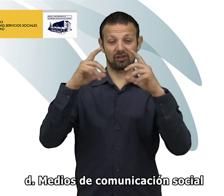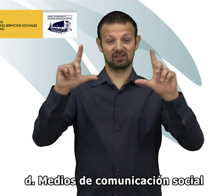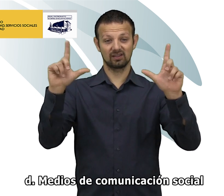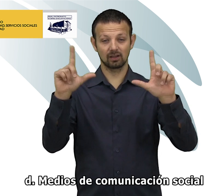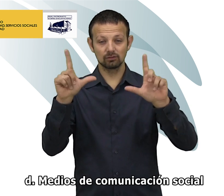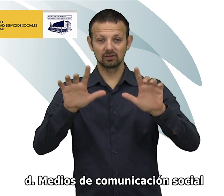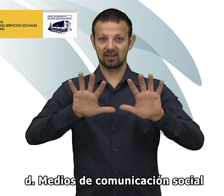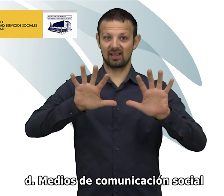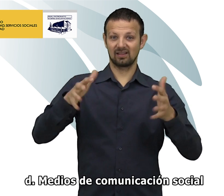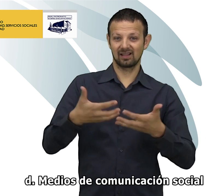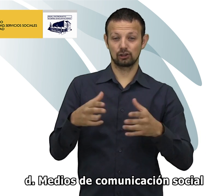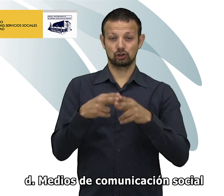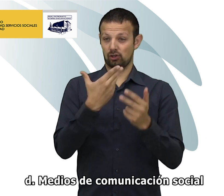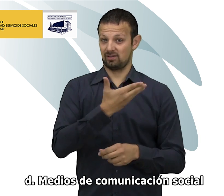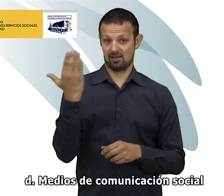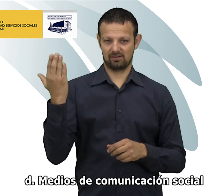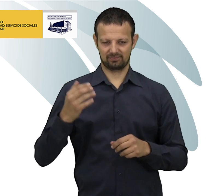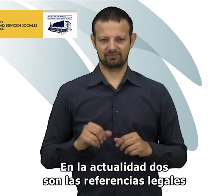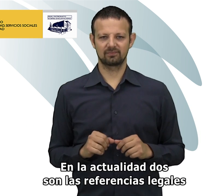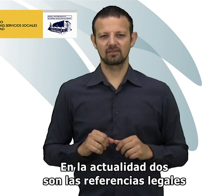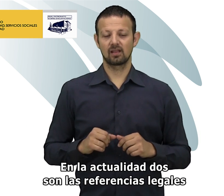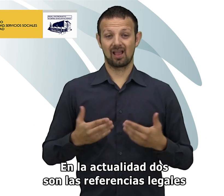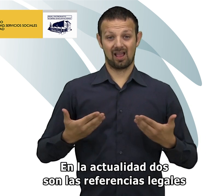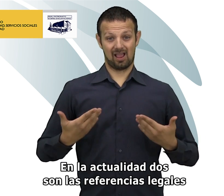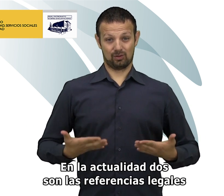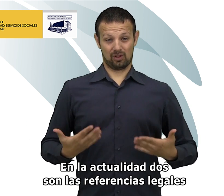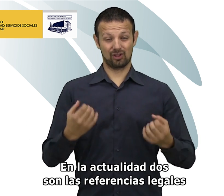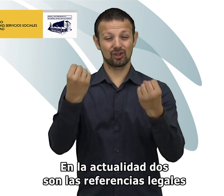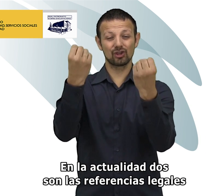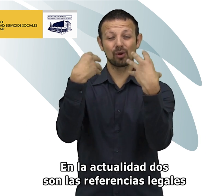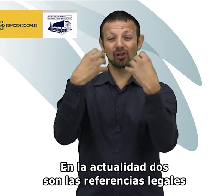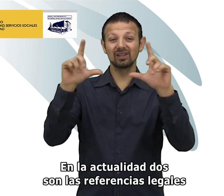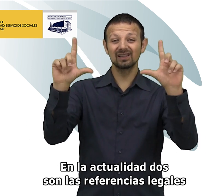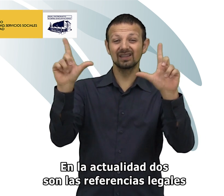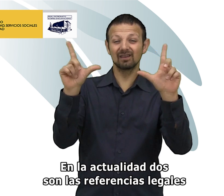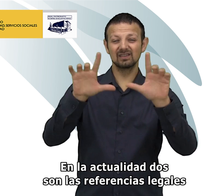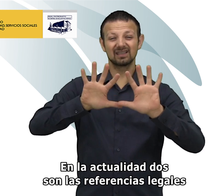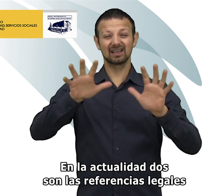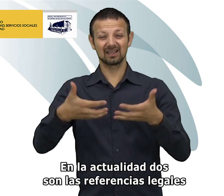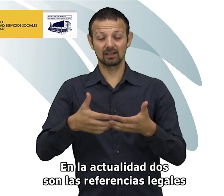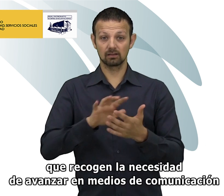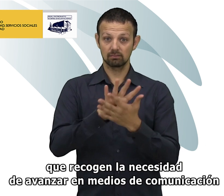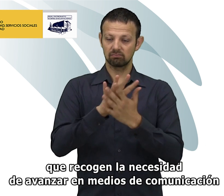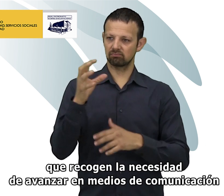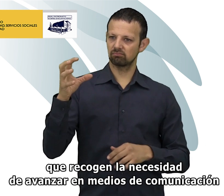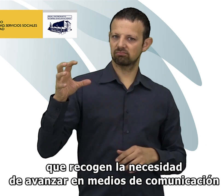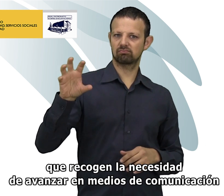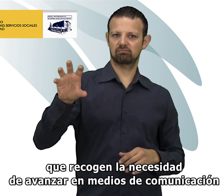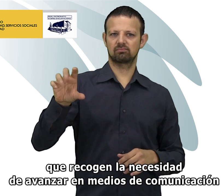Medios de comunicación social. En la actualidad, dos son las referencias legales que recogen la necesidad de avanzar